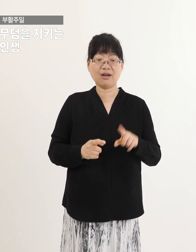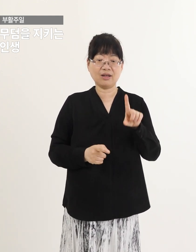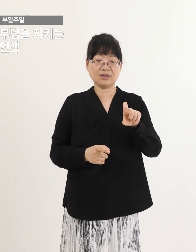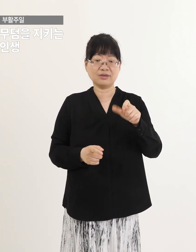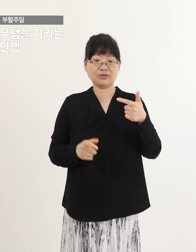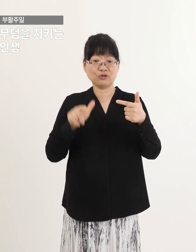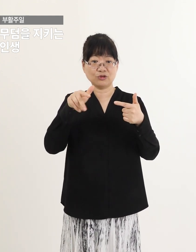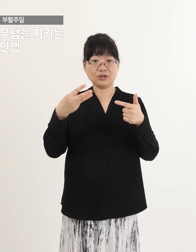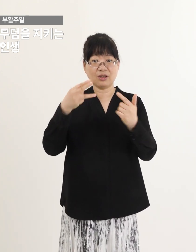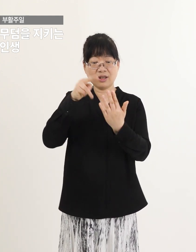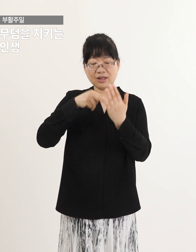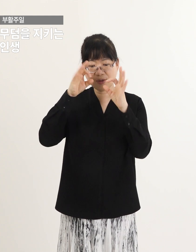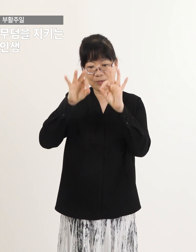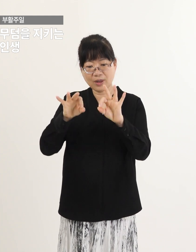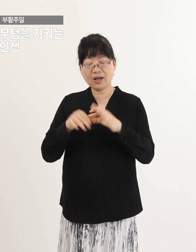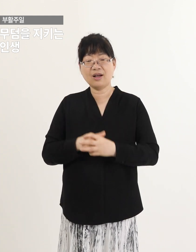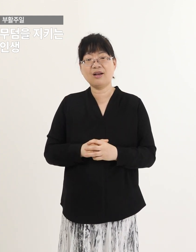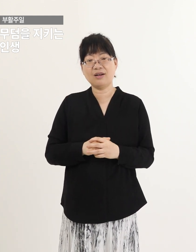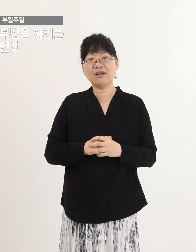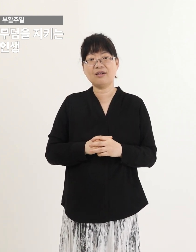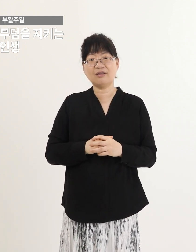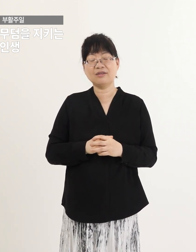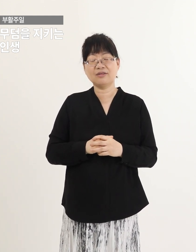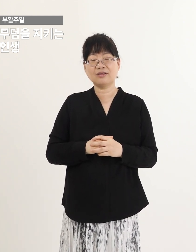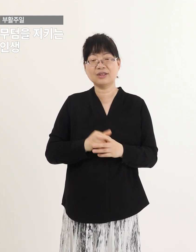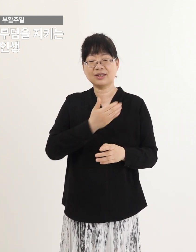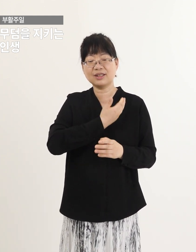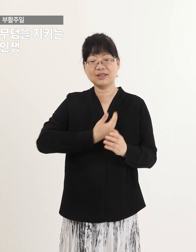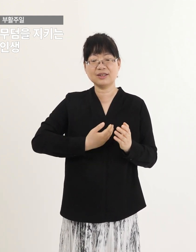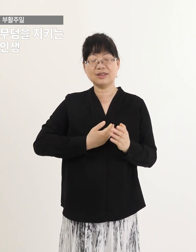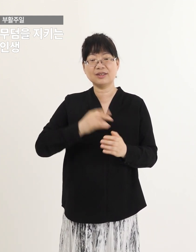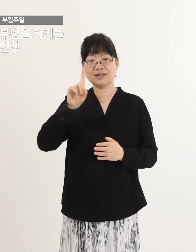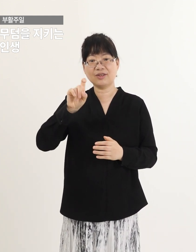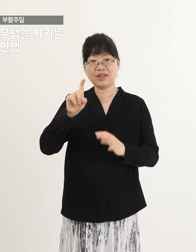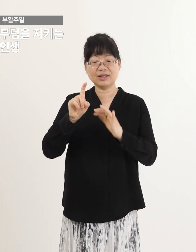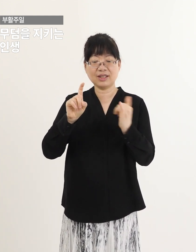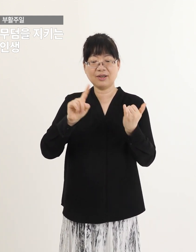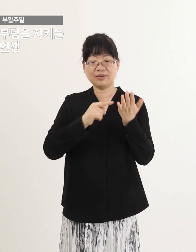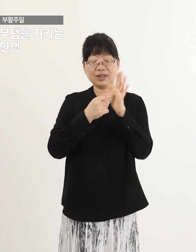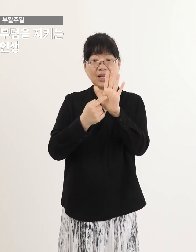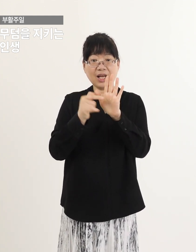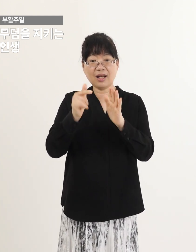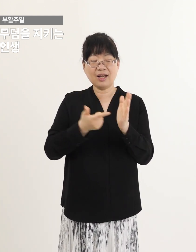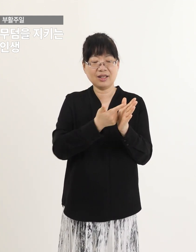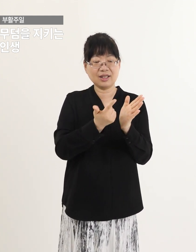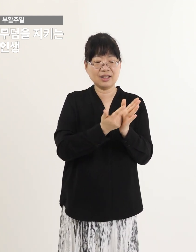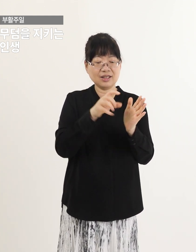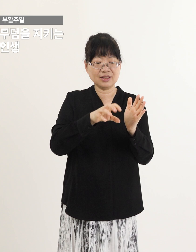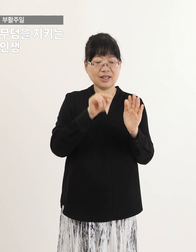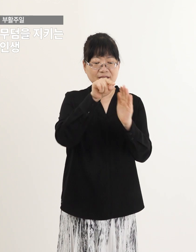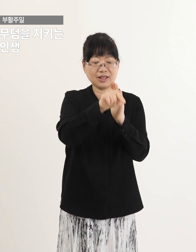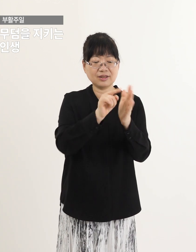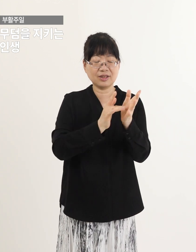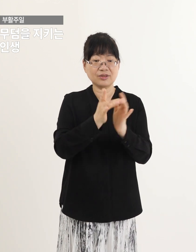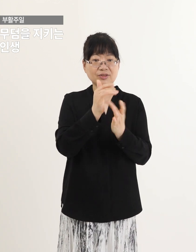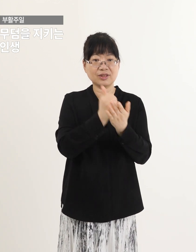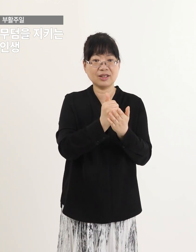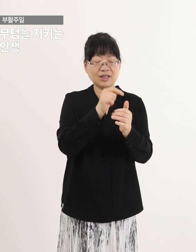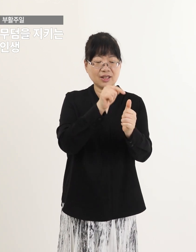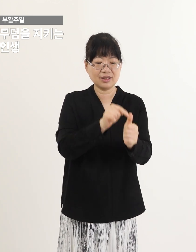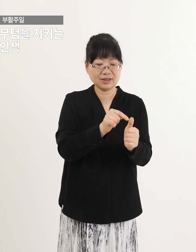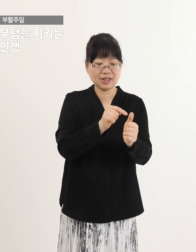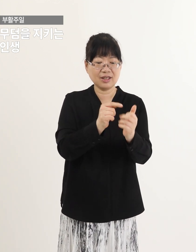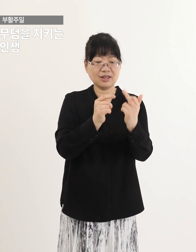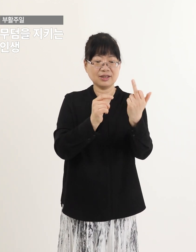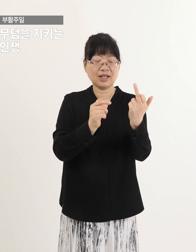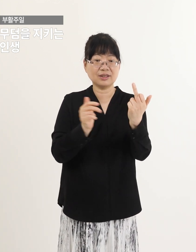16절 보시면 이때 나타나요. 11 제자가 갈릴리에 가서 예수께서 지시하신